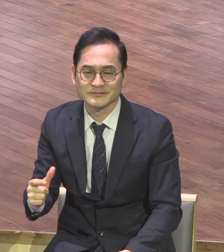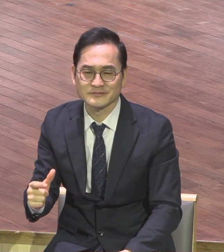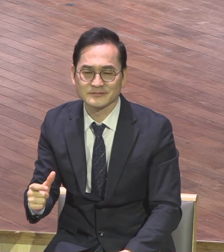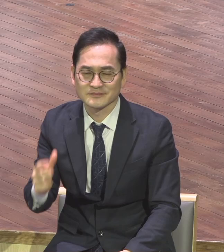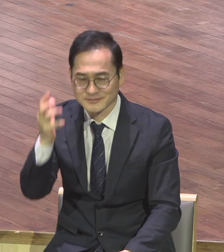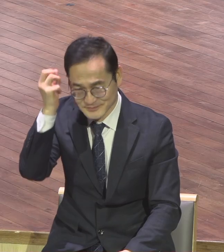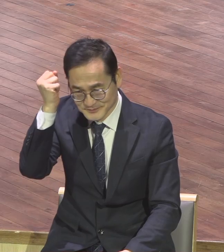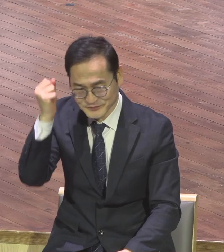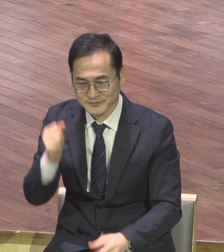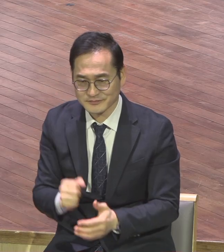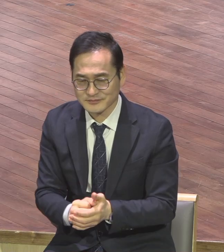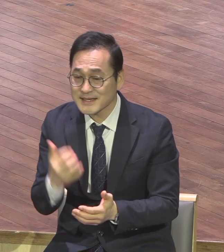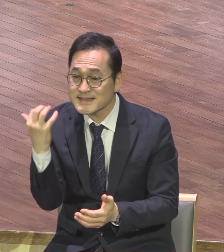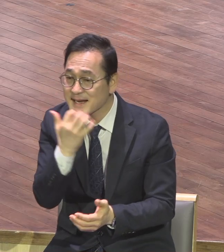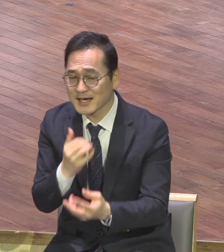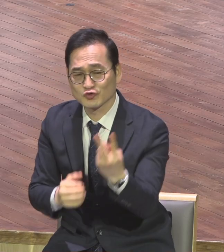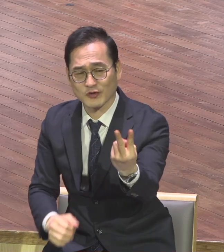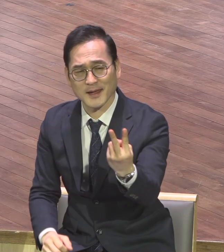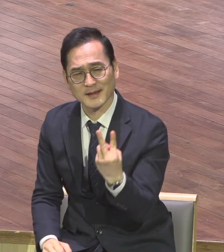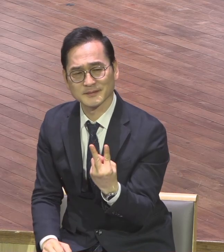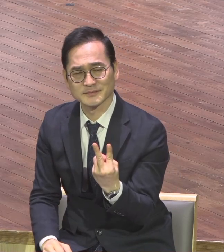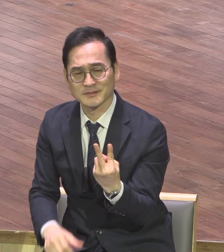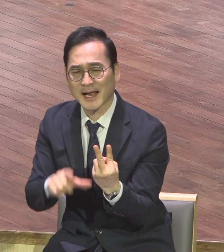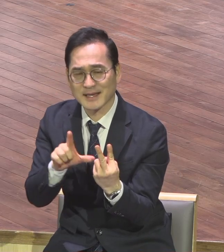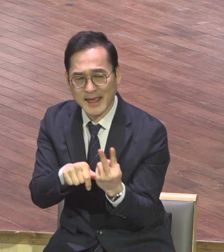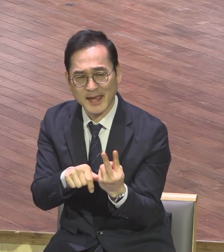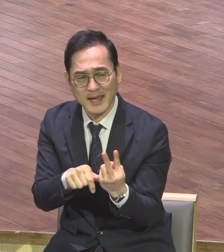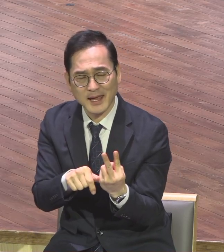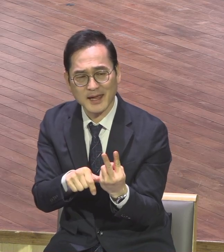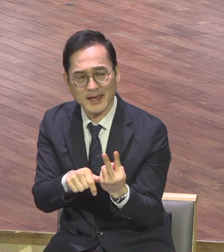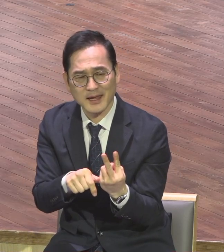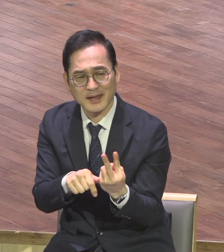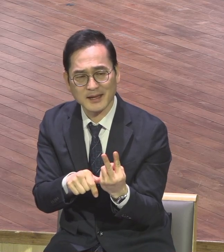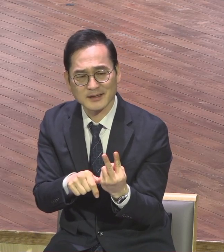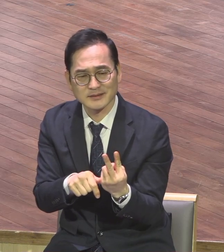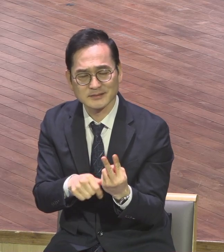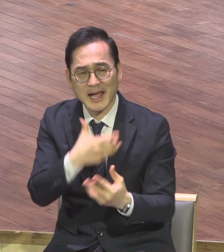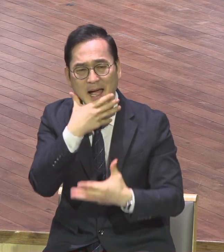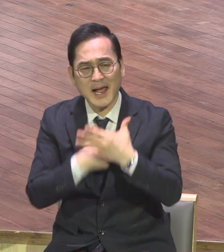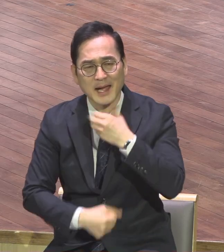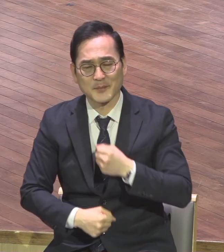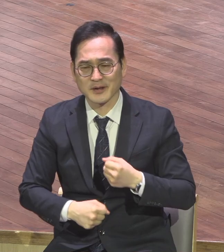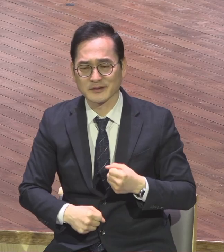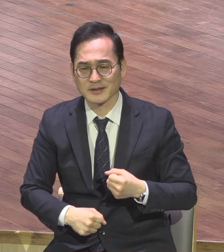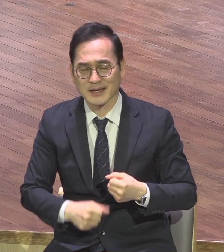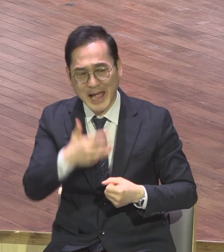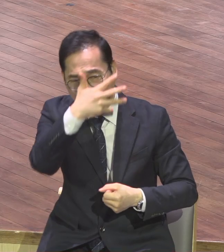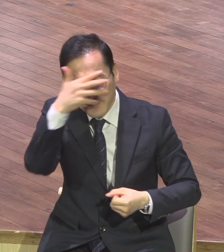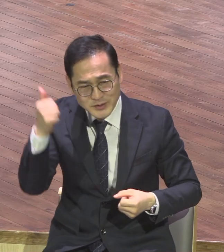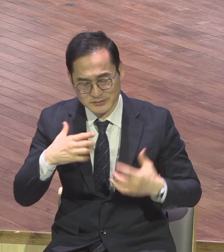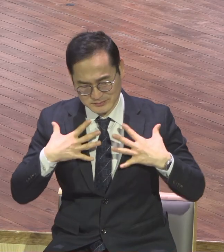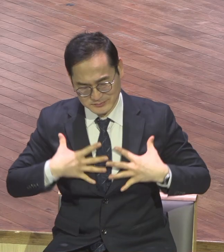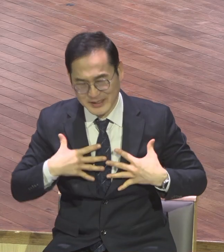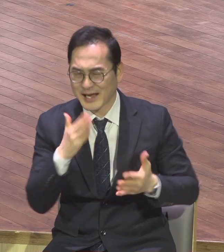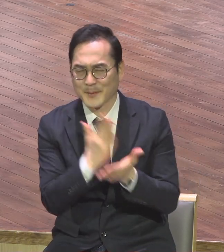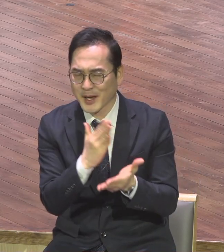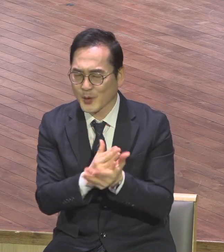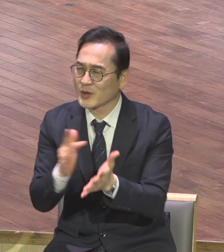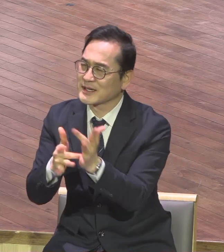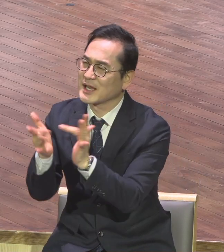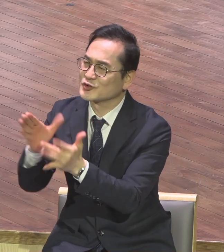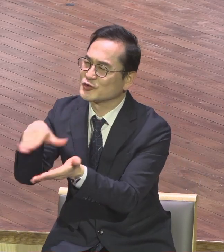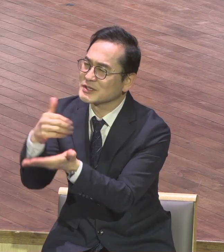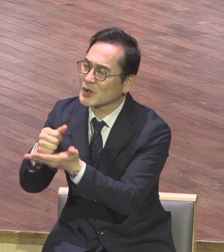여러분이 성탄 색깔을 볼 때마다 누구를 바라봐야 되는가? 성탄의 유일한 주인공이신 예수